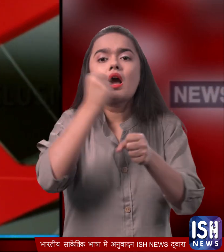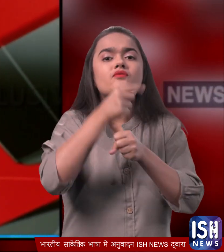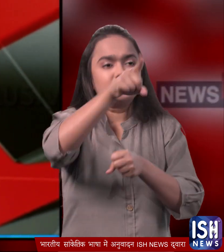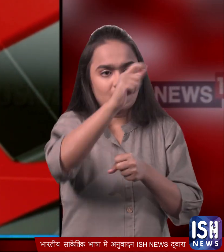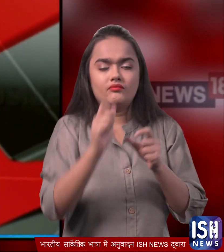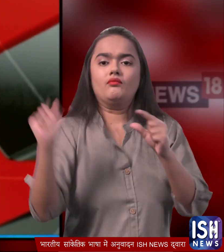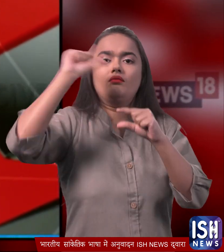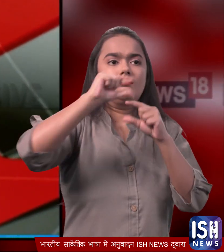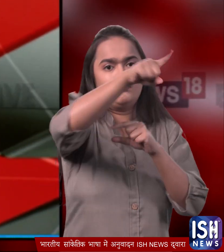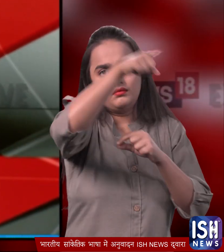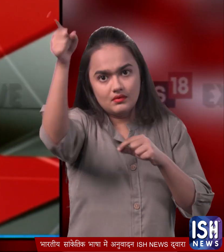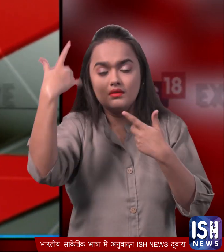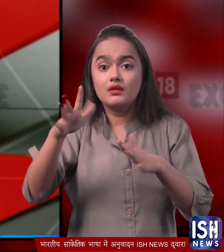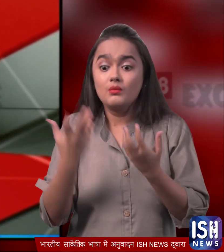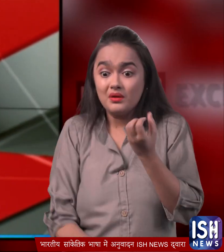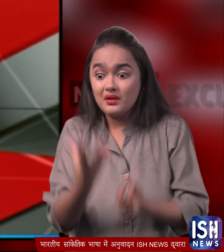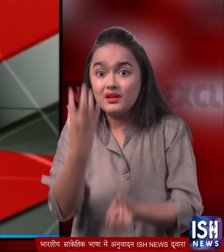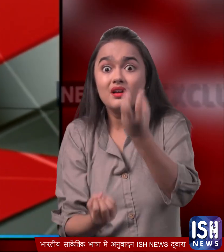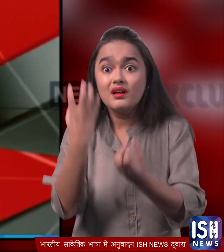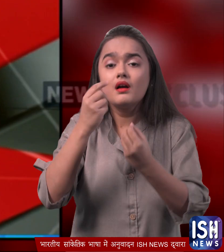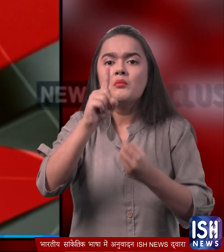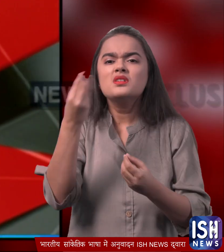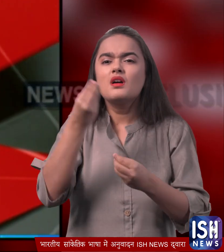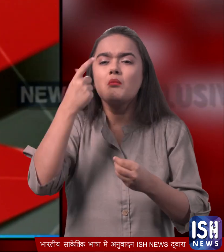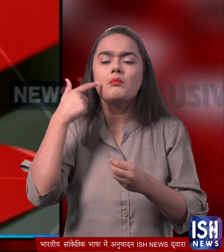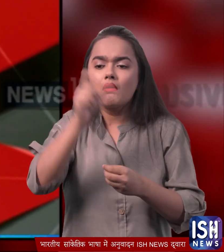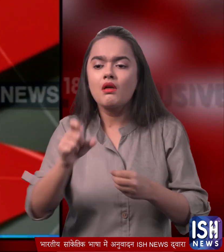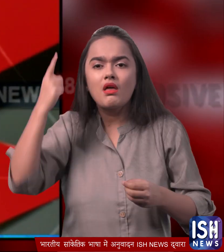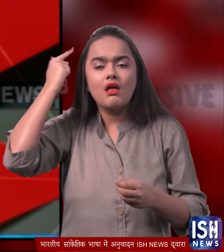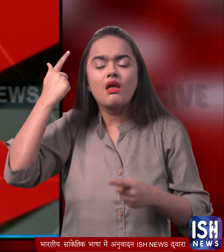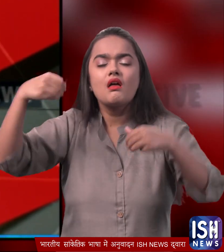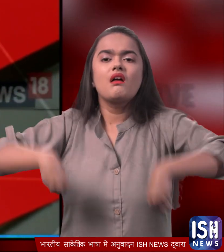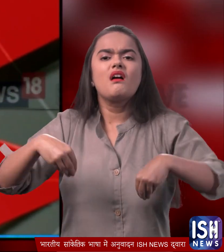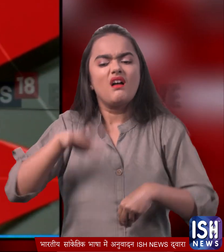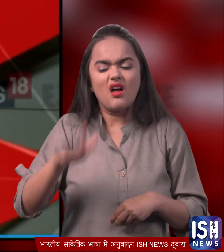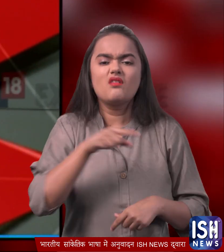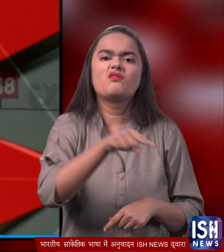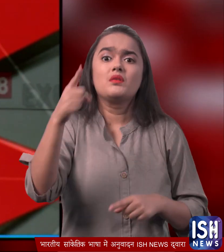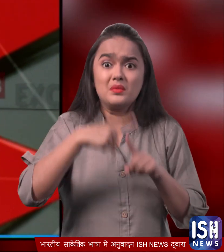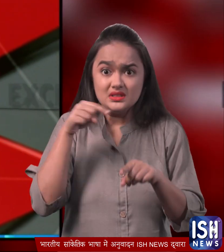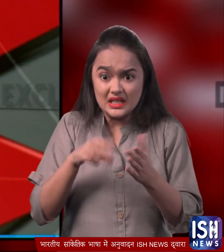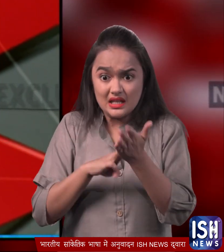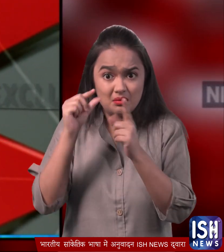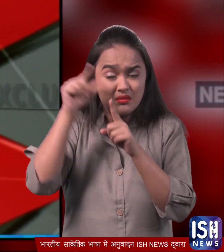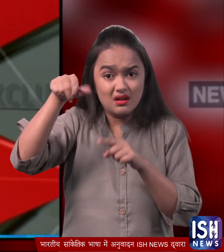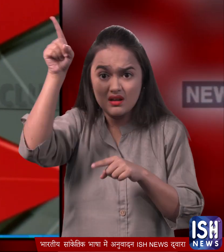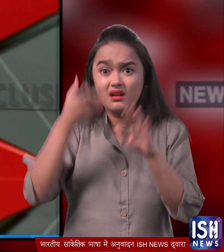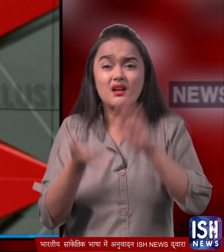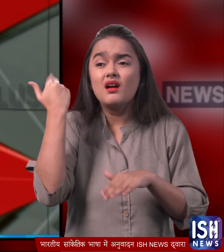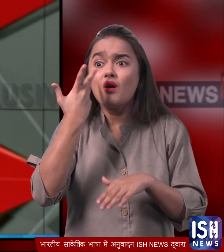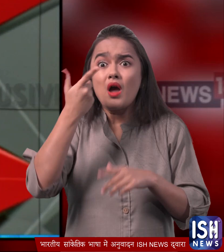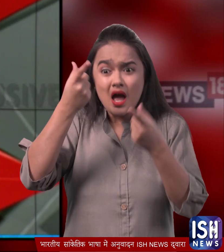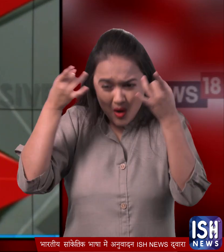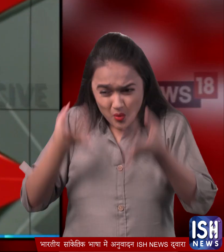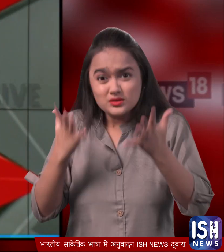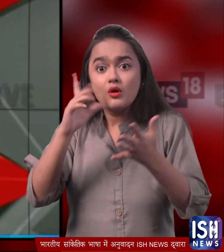खुद चुकाती है, जिसका फायदा फसल बोने के सीजन में कालाबाजारी करने वाले भी उठाते हैं। और अभी मध्य प्रदेश में खाद की किल्लत की वजह जमाखोरी